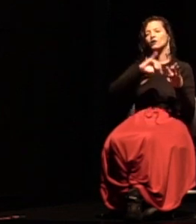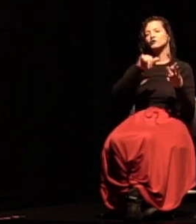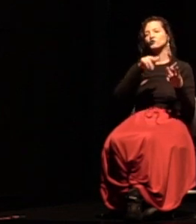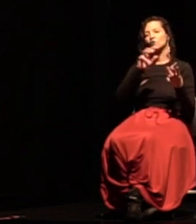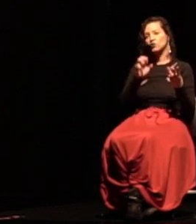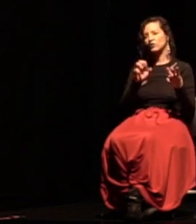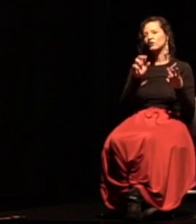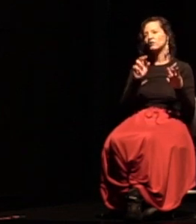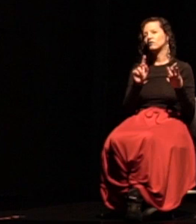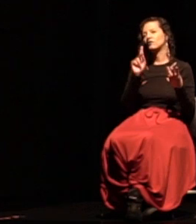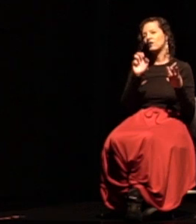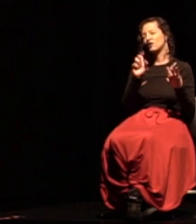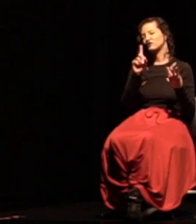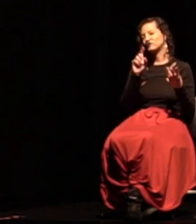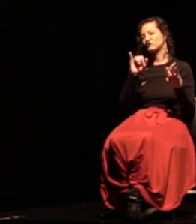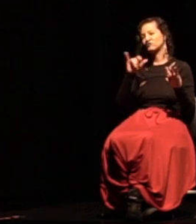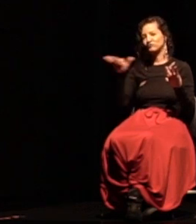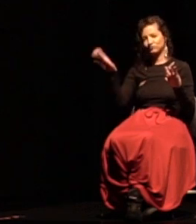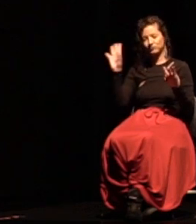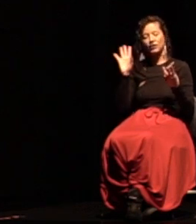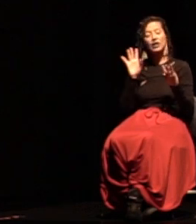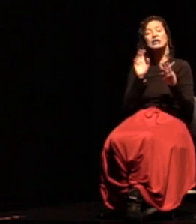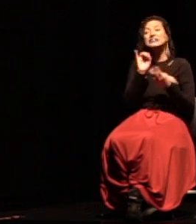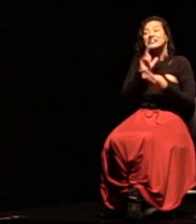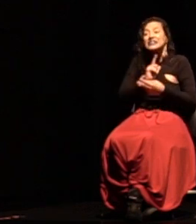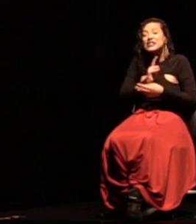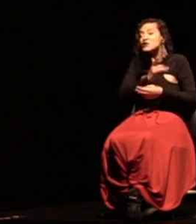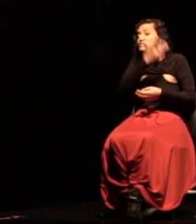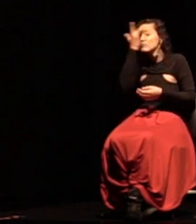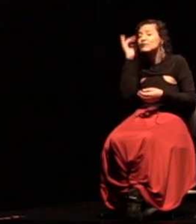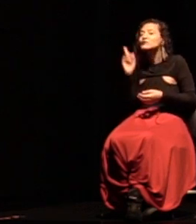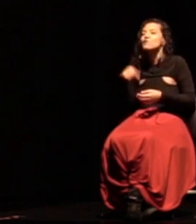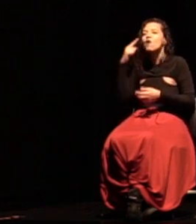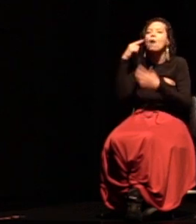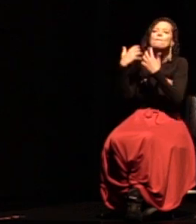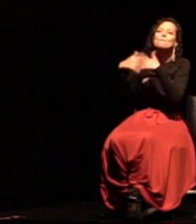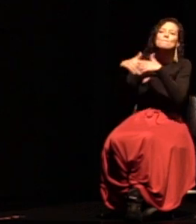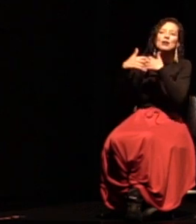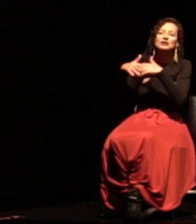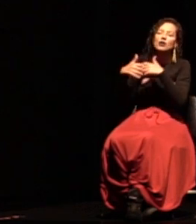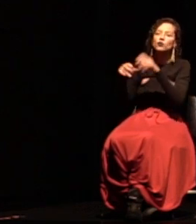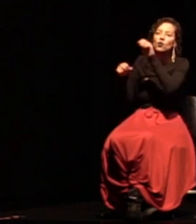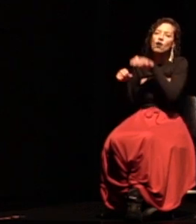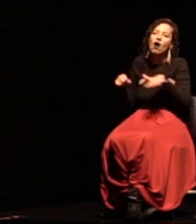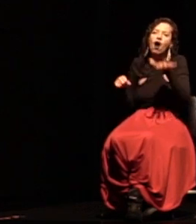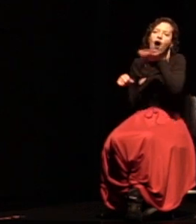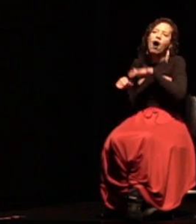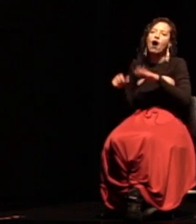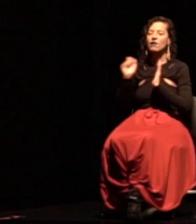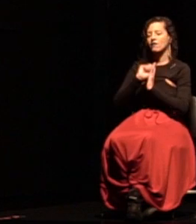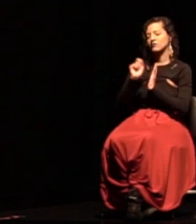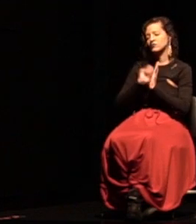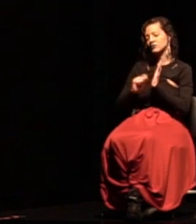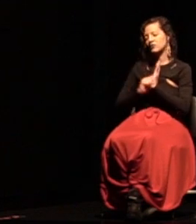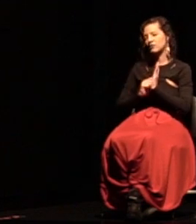quando vem um pensador que tem a sua obra na área da escrita,